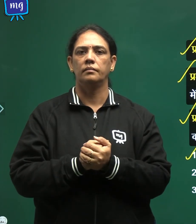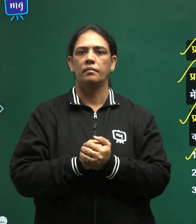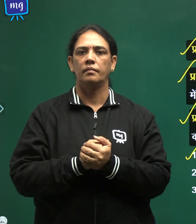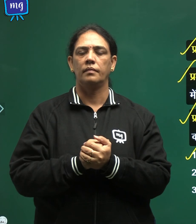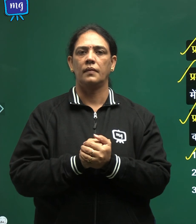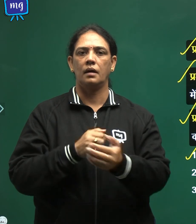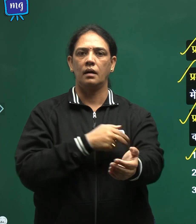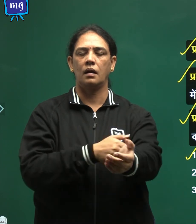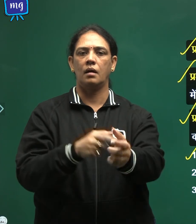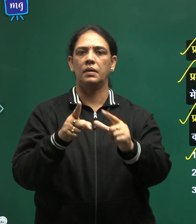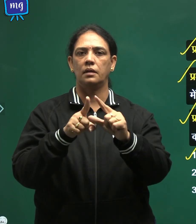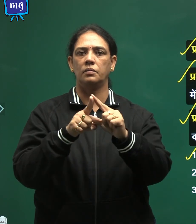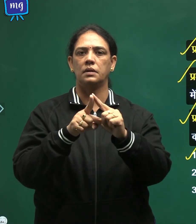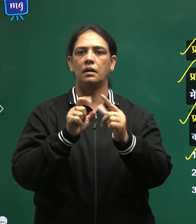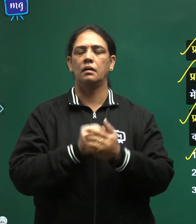समकोण त्रिभुज,